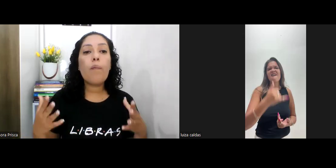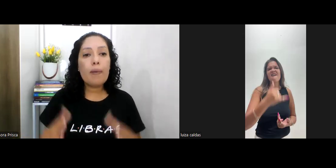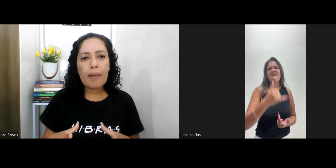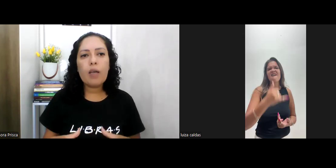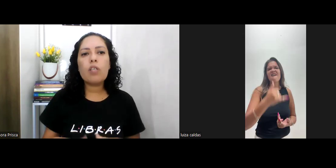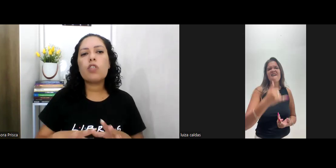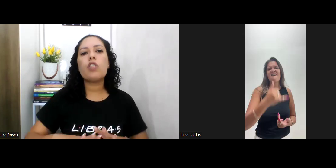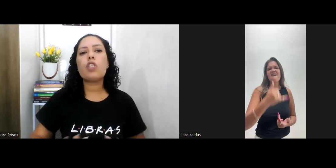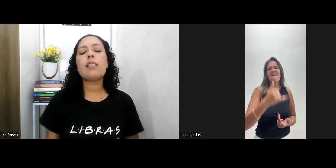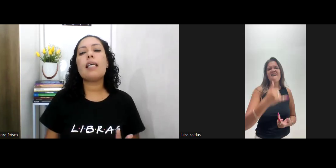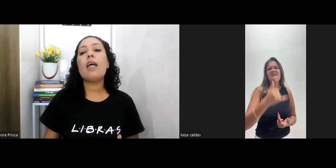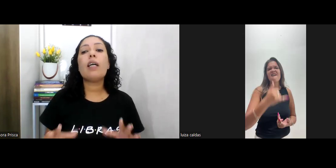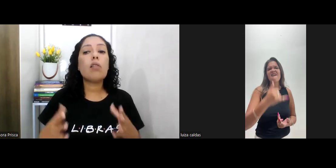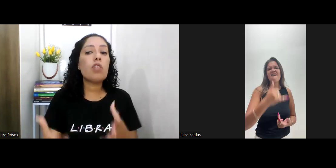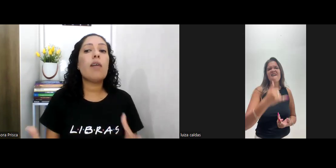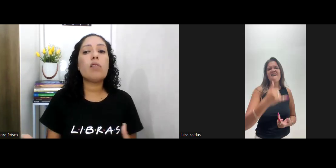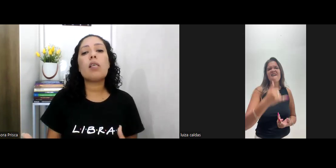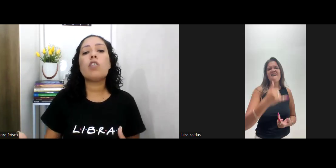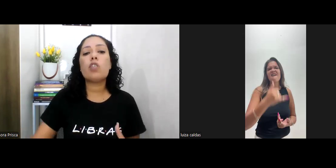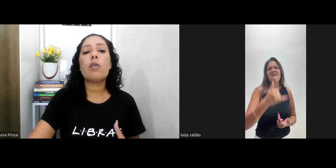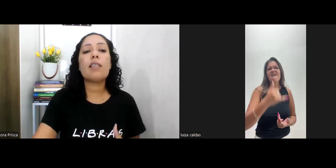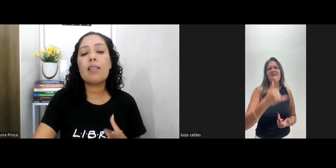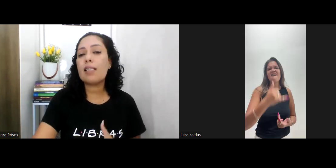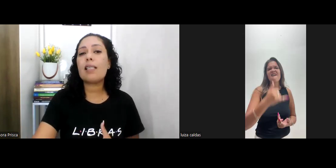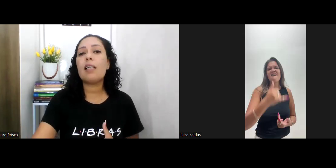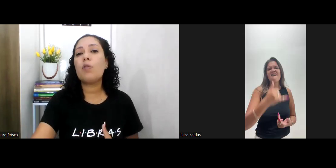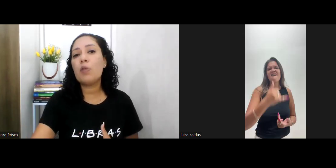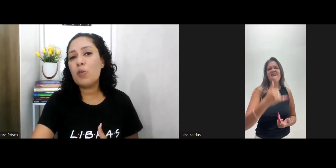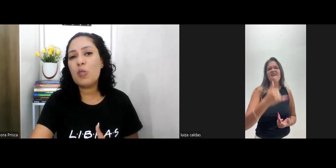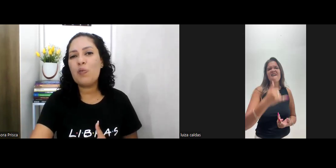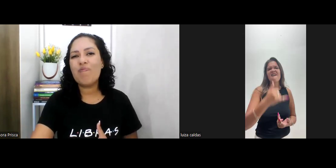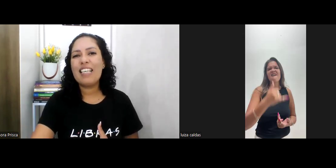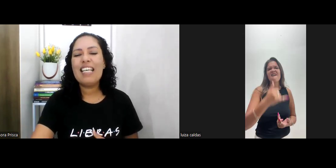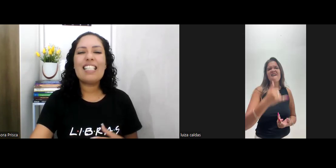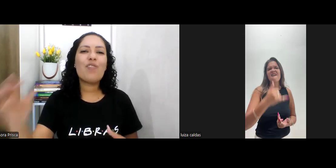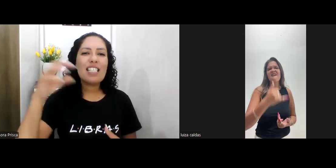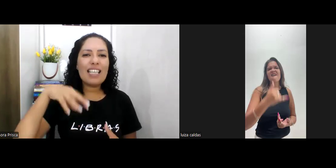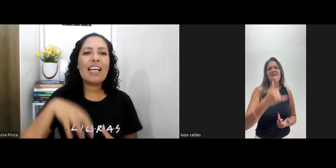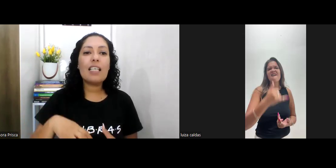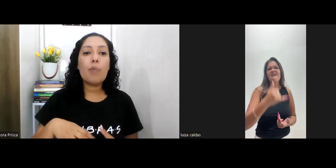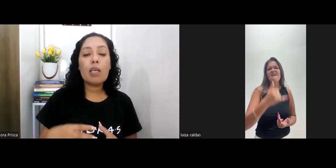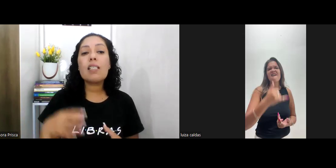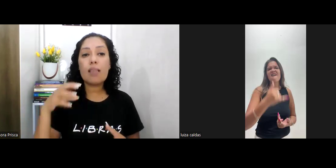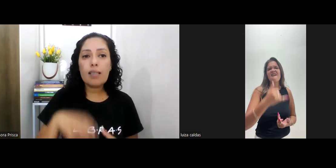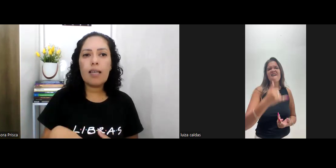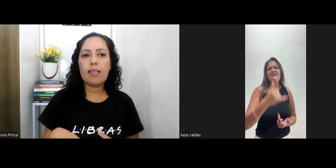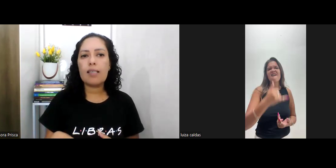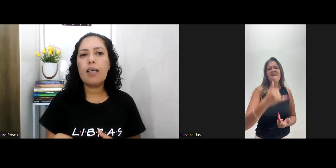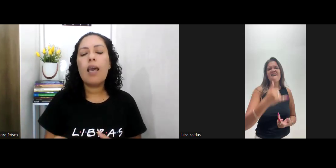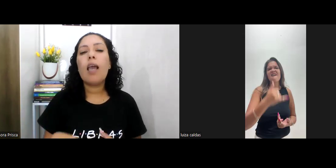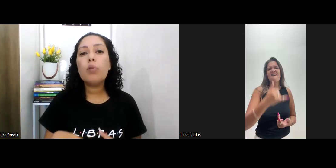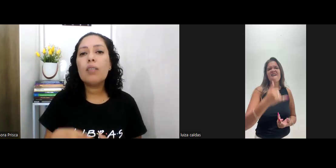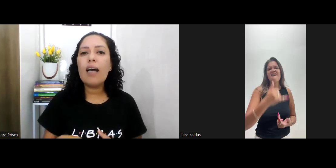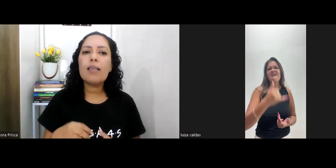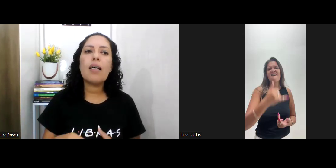Então, primeiro, antes da gente iniciar, eu quero elogiar vocês que estão aqui nessa sala comigo do Zoom. Se você está aqui é porque você tem